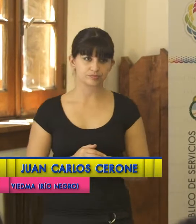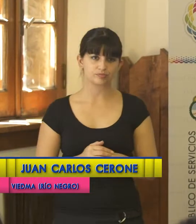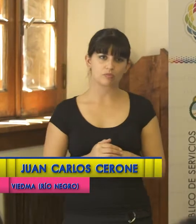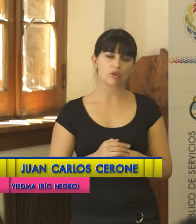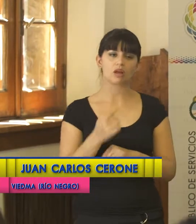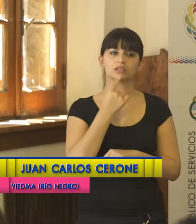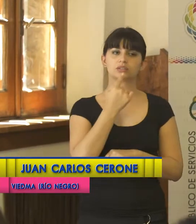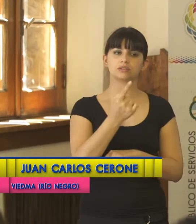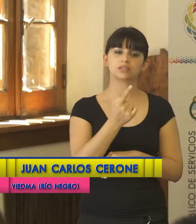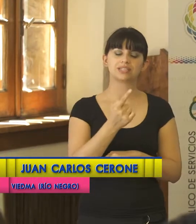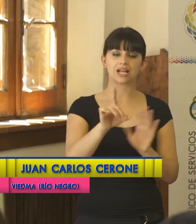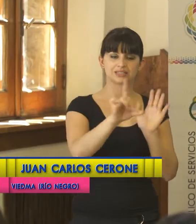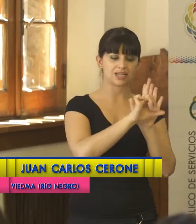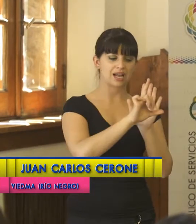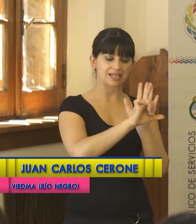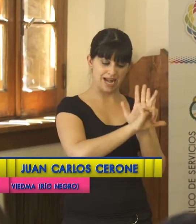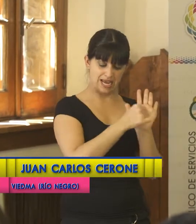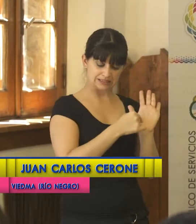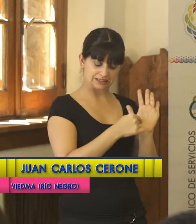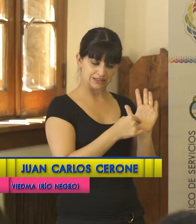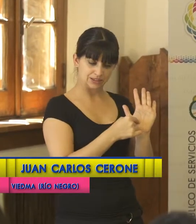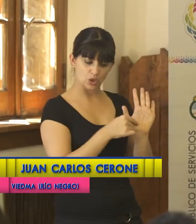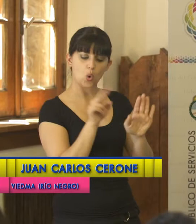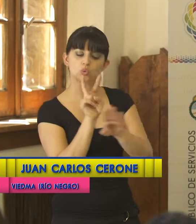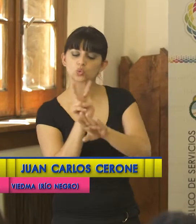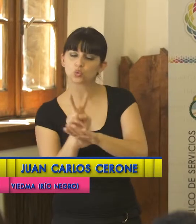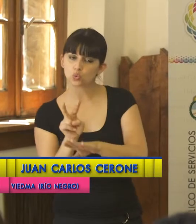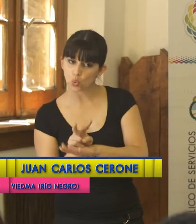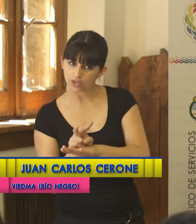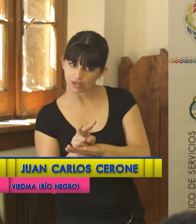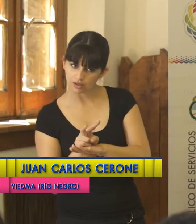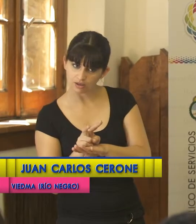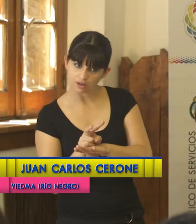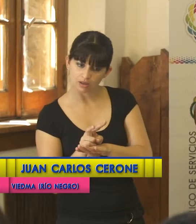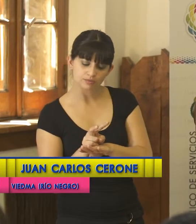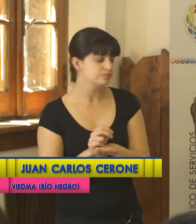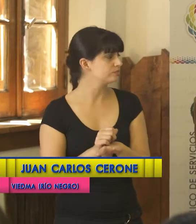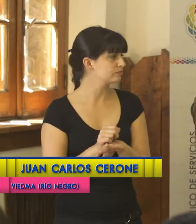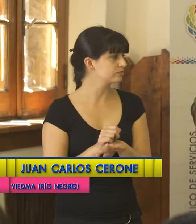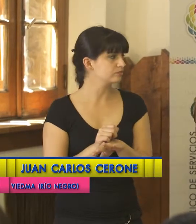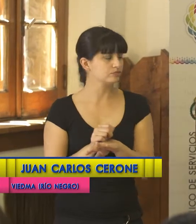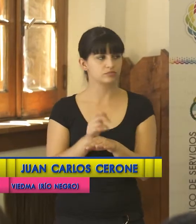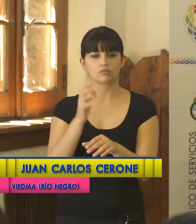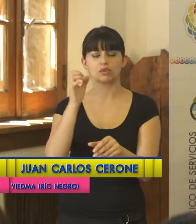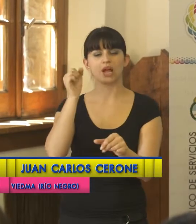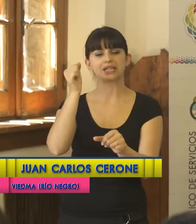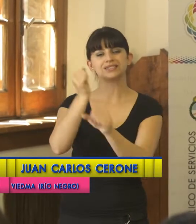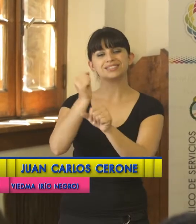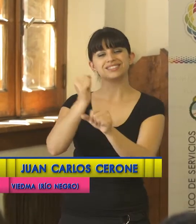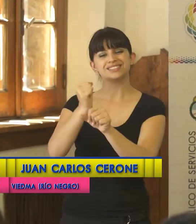dicen que la ley de medios cubrían para el trabajo o sea que eximiría del trabajo en